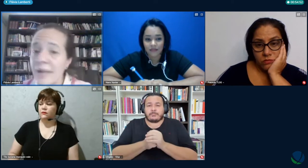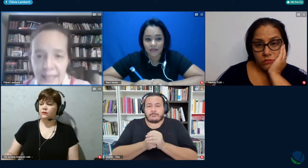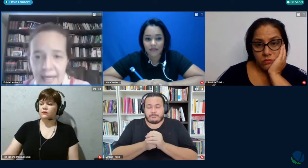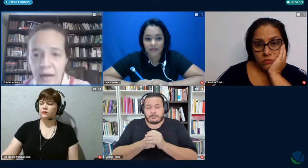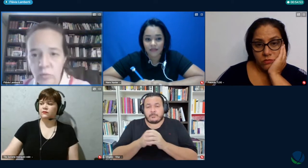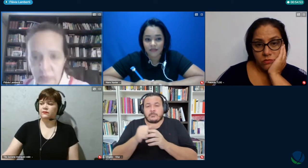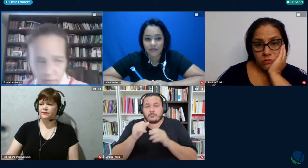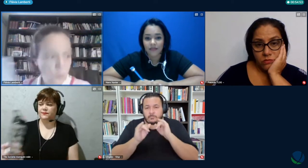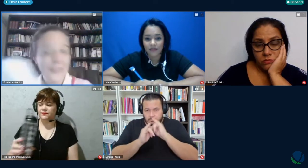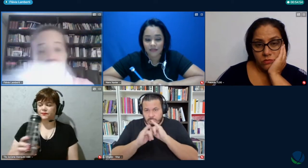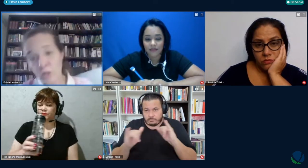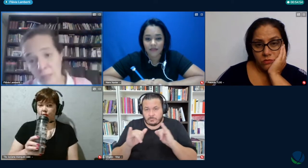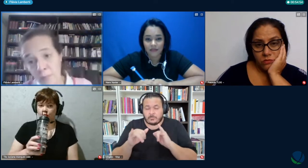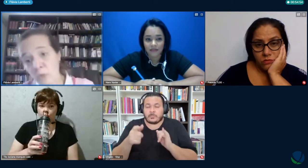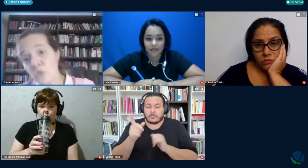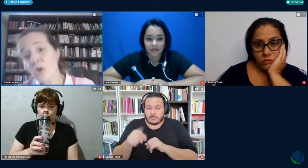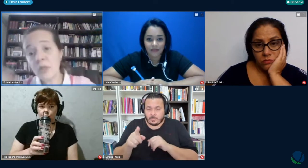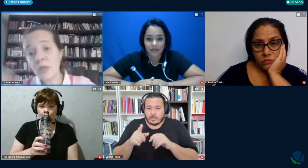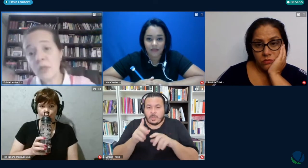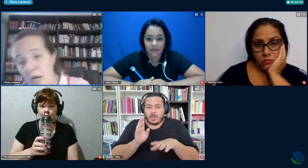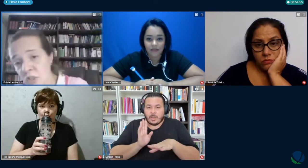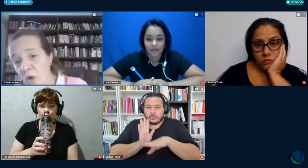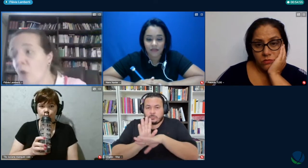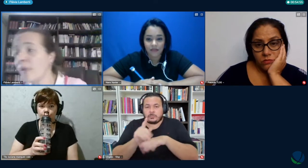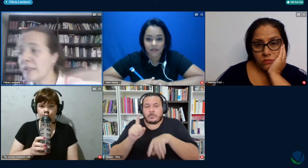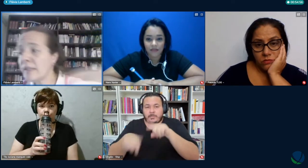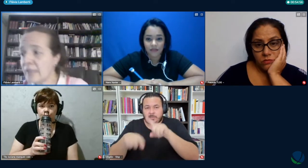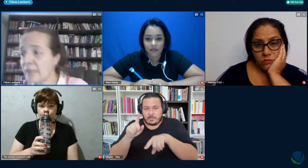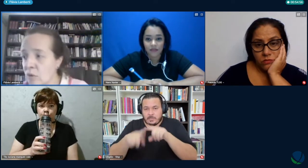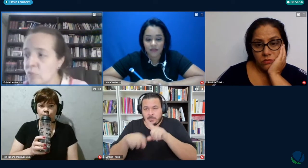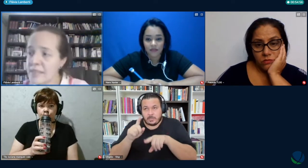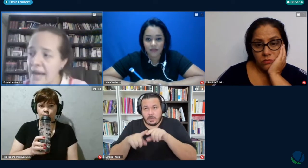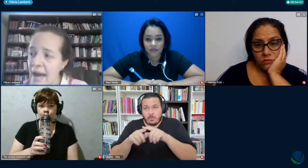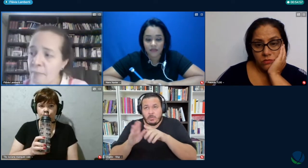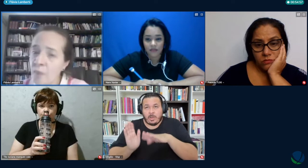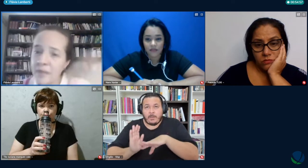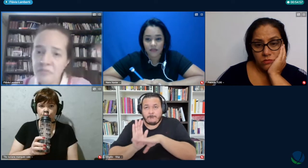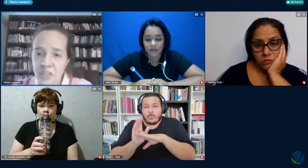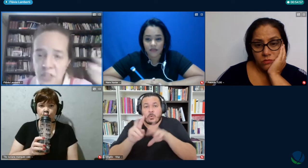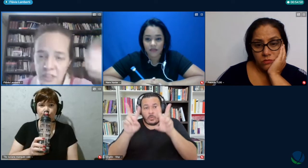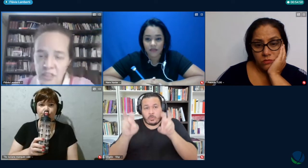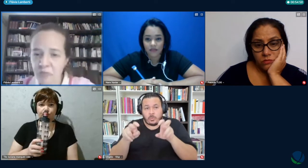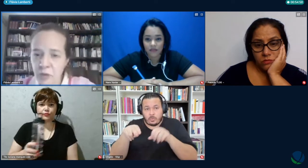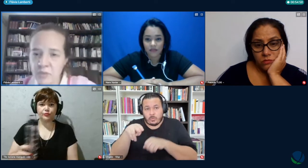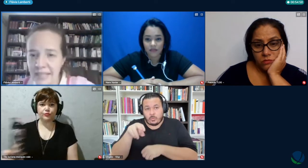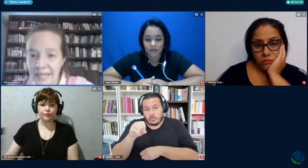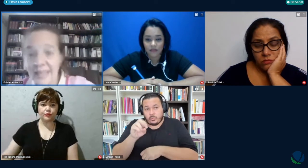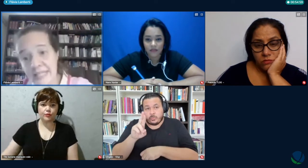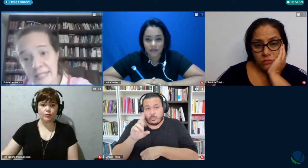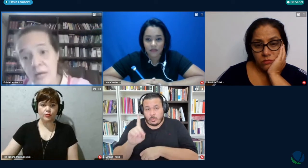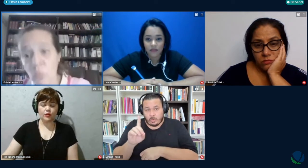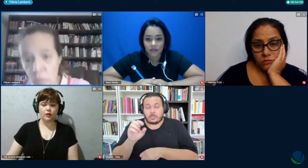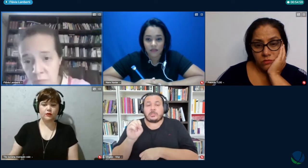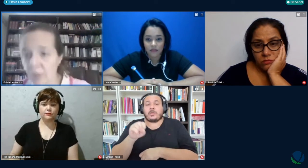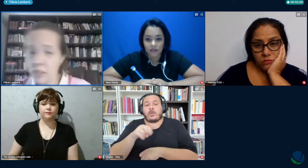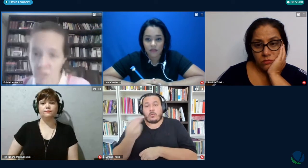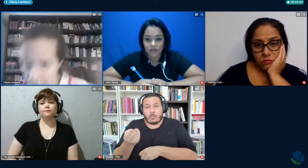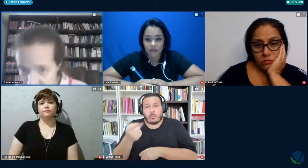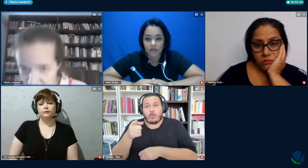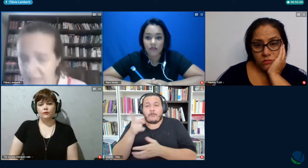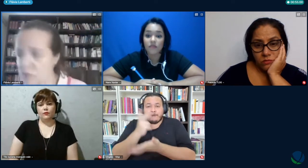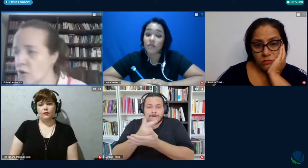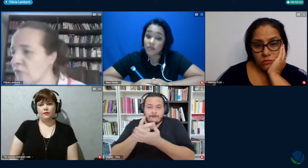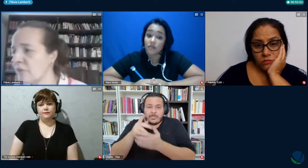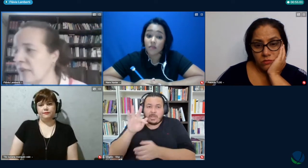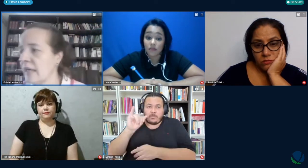incluir um material de apoio sobre Nord, ou então usar a própria ficha que já foi usada na questão 1, que eu acho